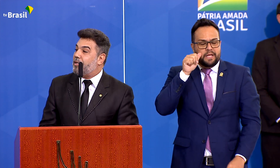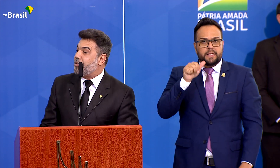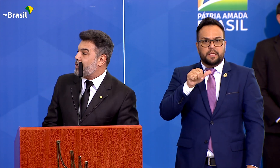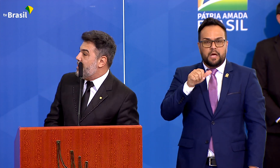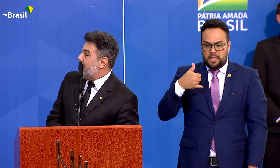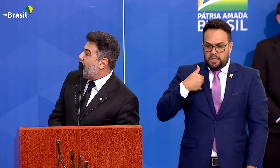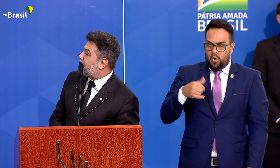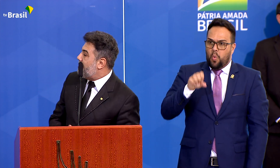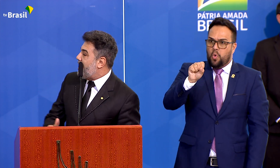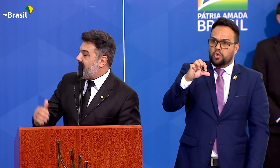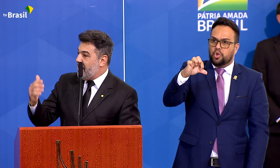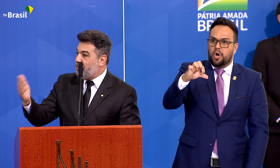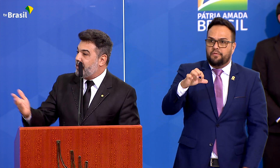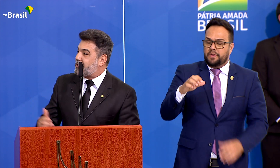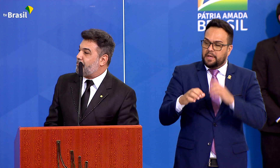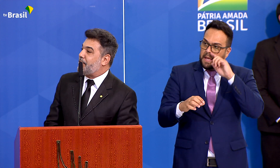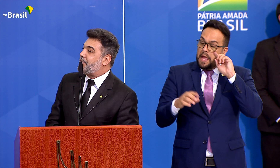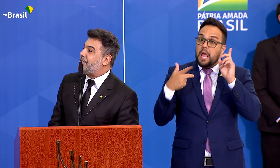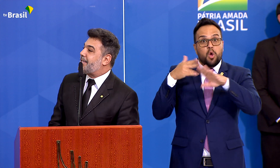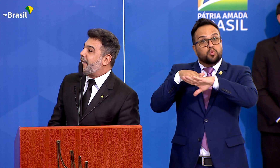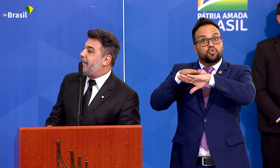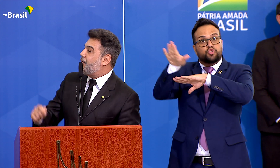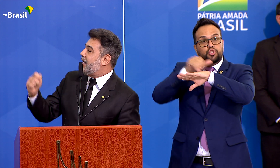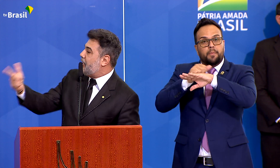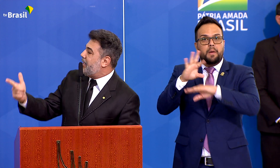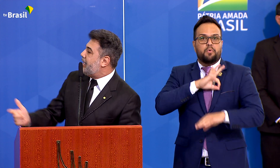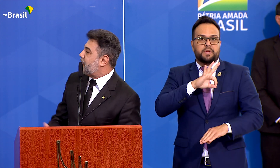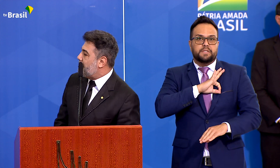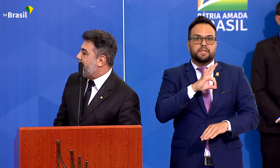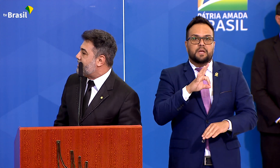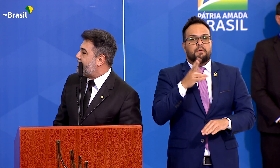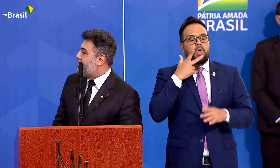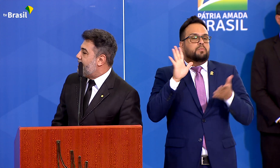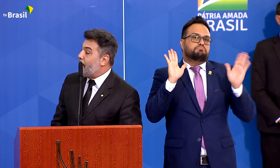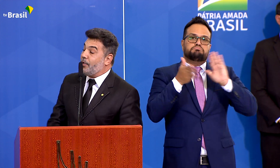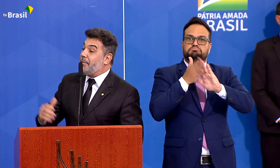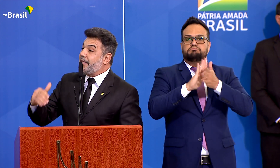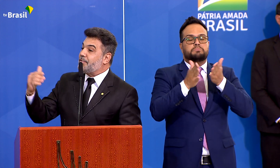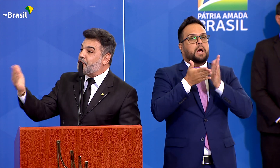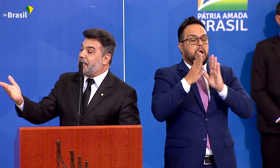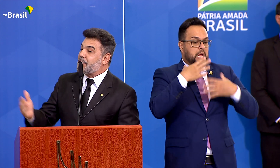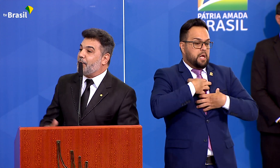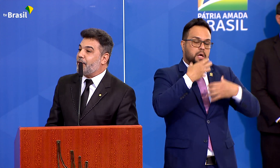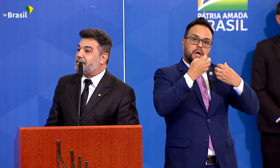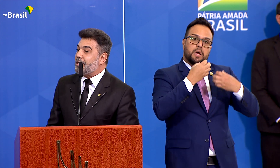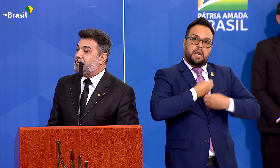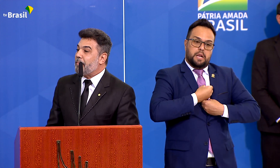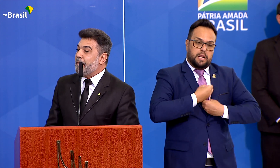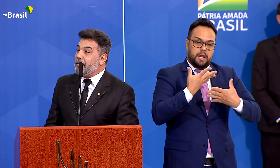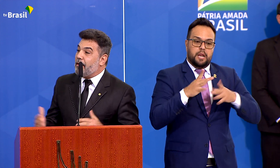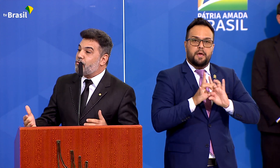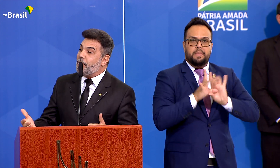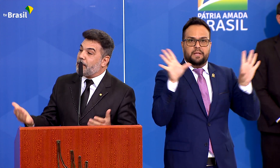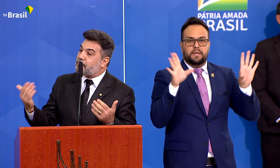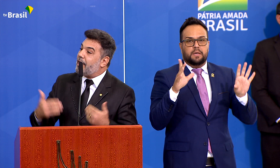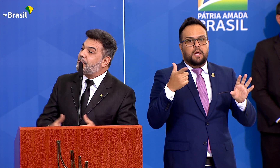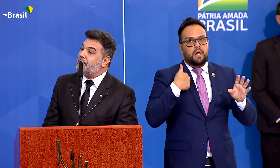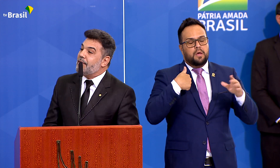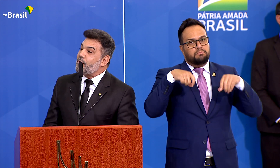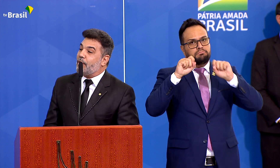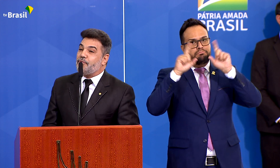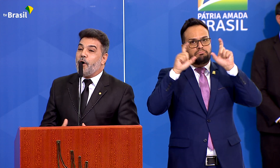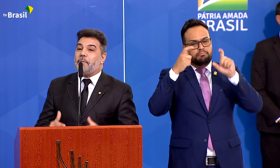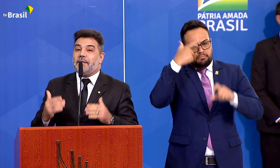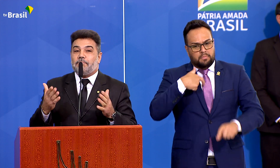anos e uma menina de nove anos e ao chamar a polícia poesia que aquilo era a liberdade de imprensa ou a expressão melhor dizendo E eu